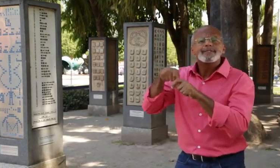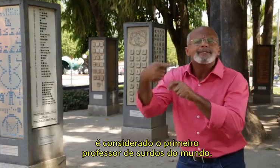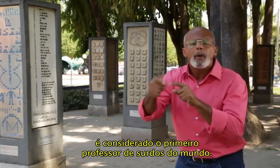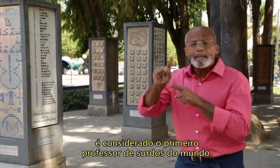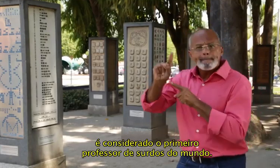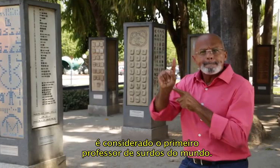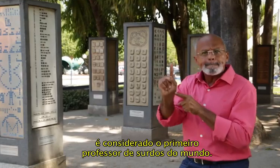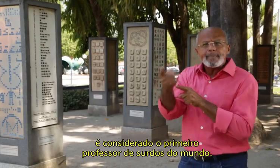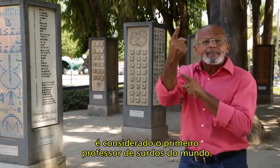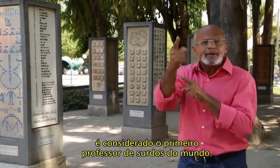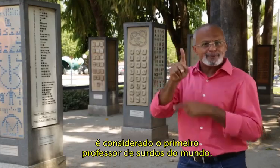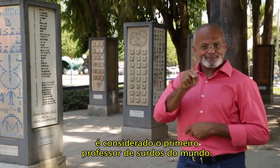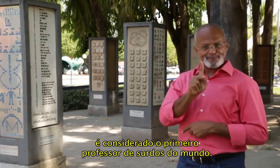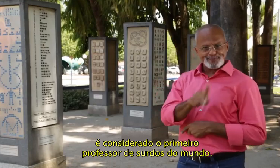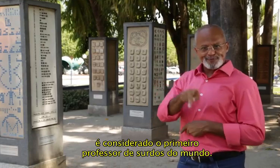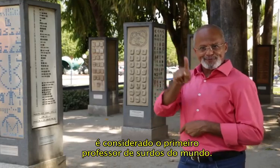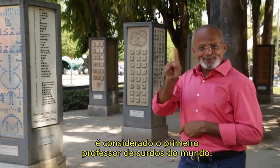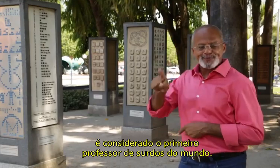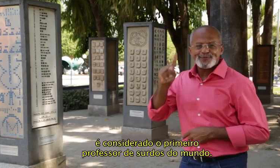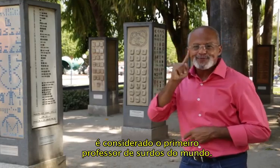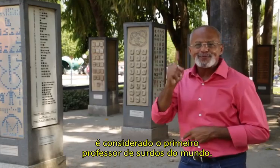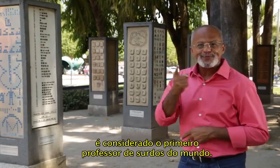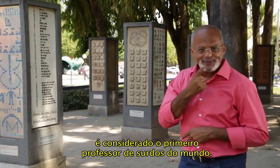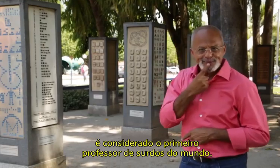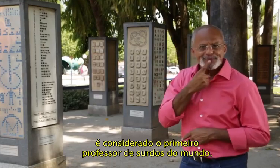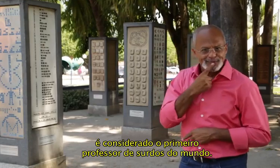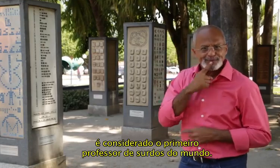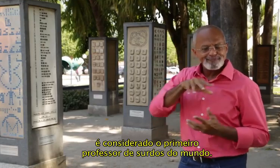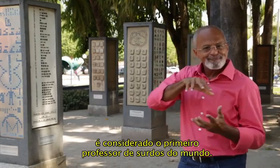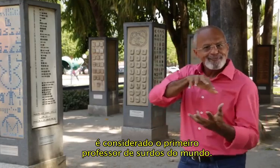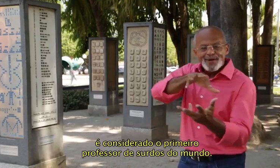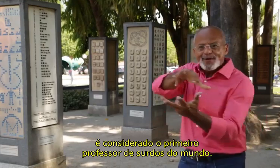é considerado o primeiro professor de surdos do mundo.